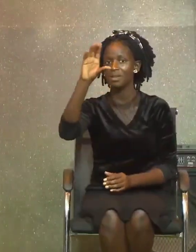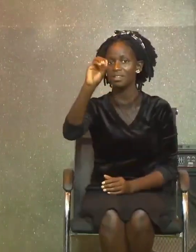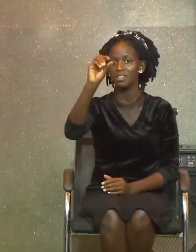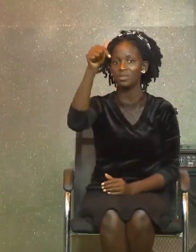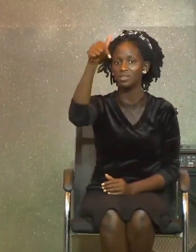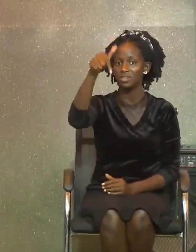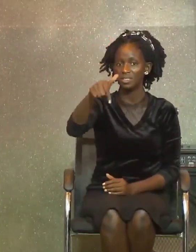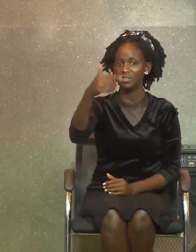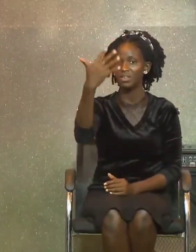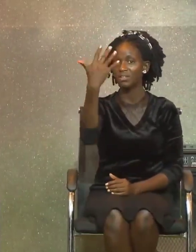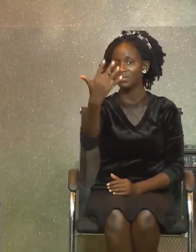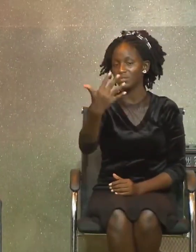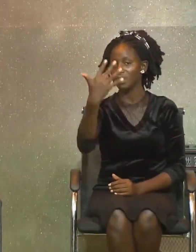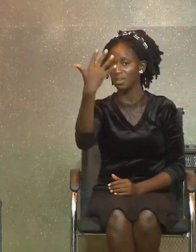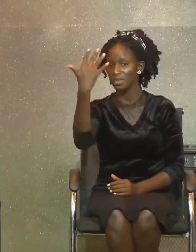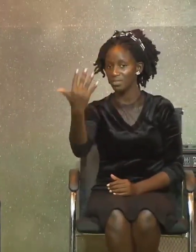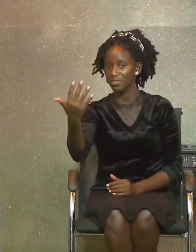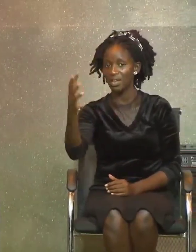0755